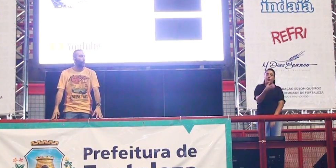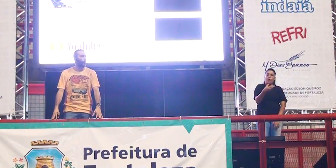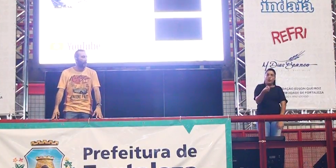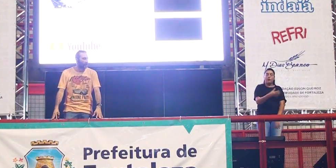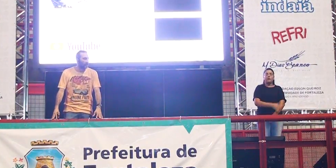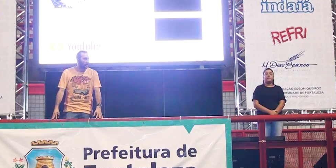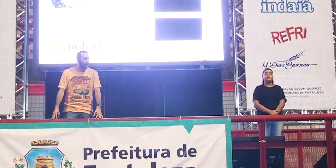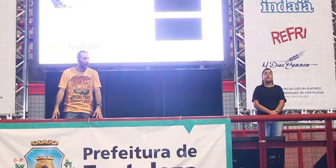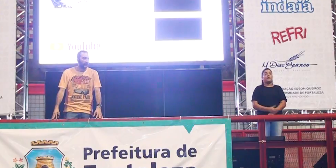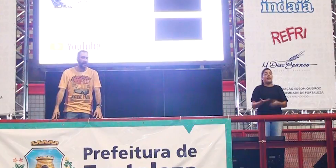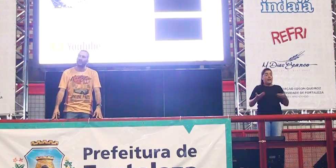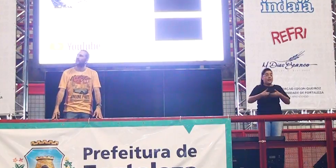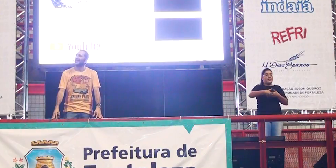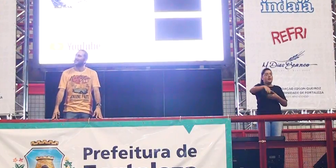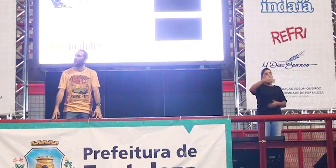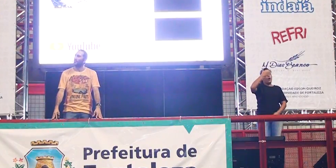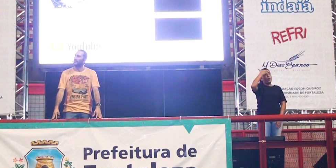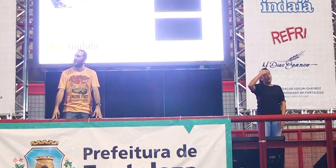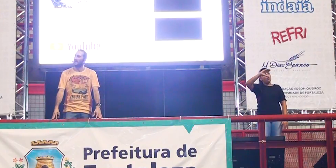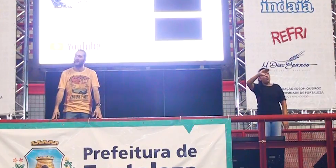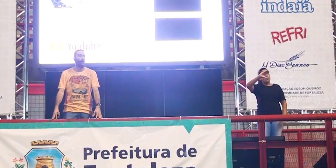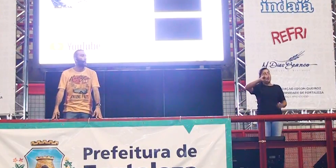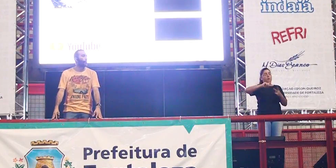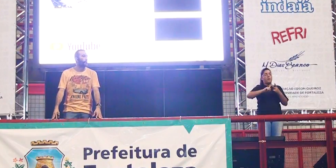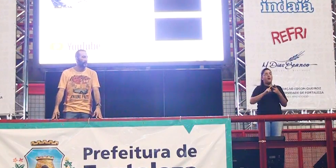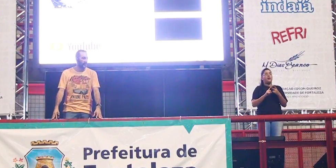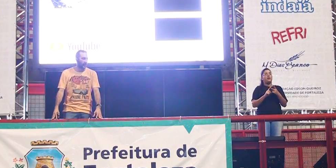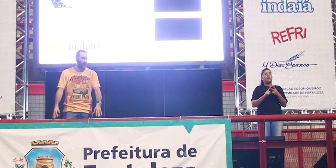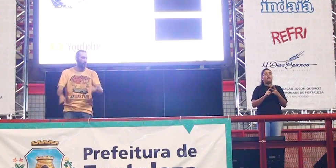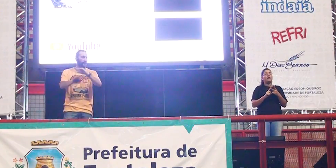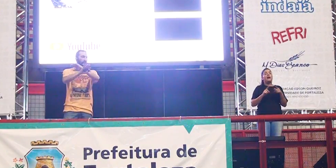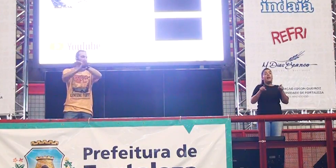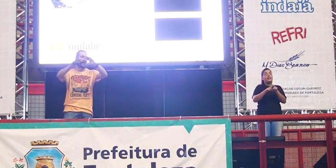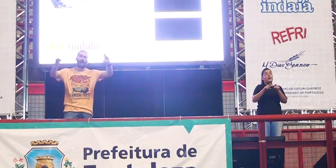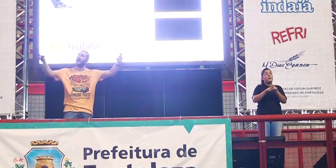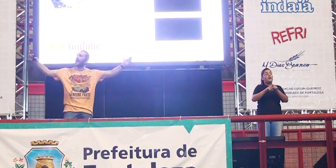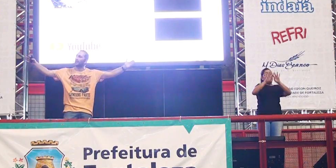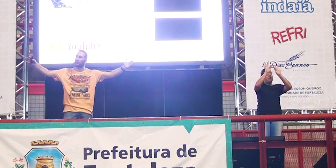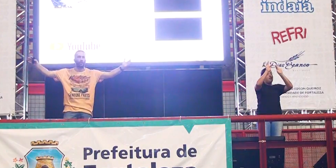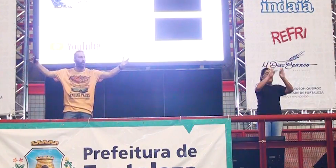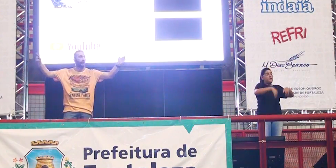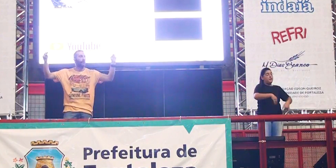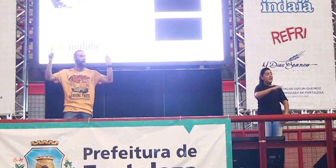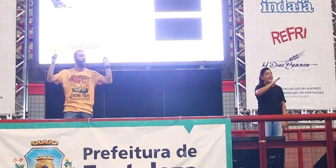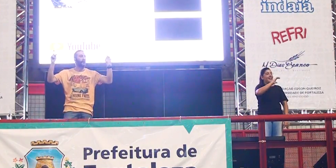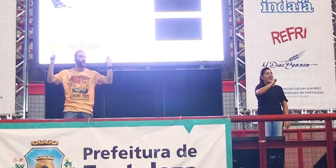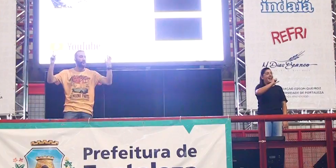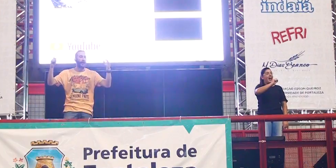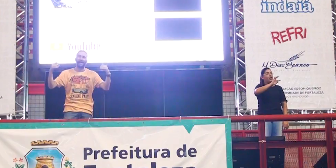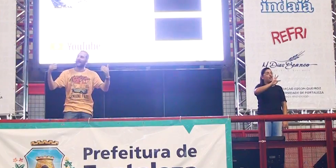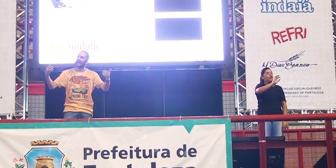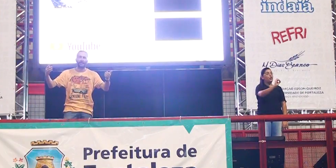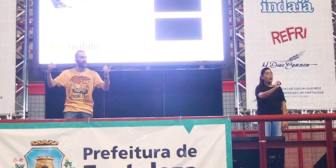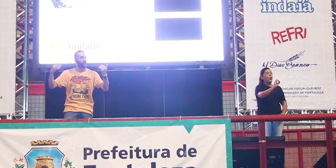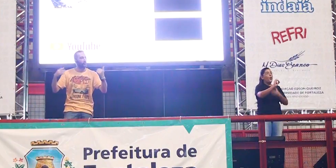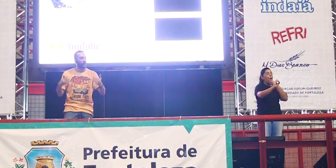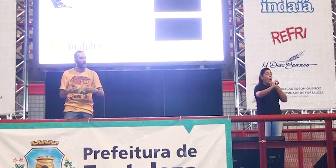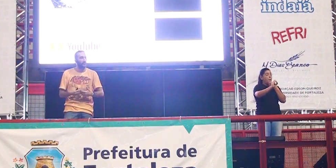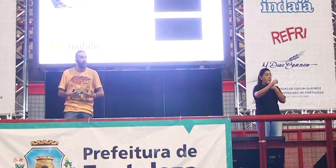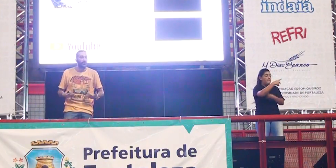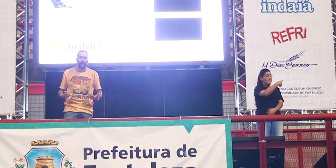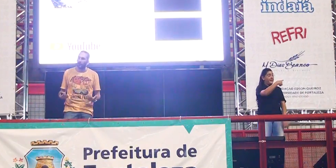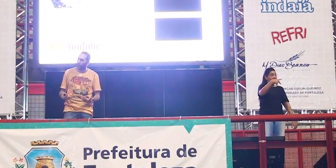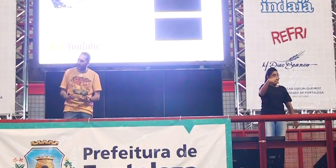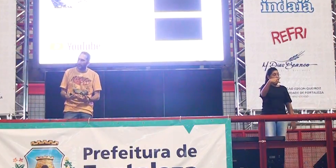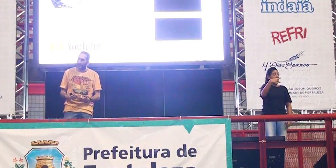postei Cuba e a sucessão presidencial cubana. É o fim da era Castro, o fim de uma era na